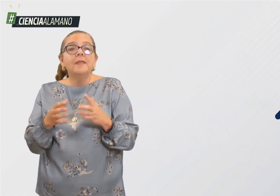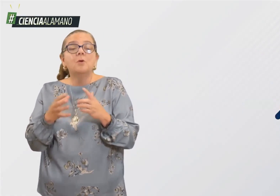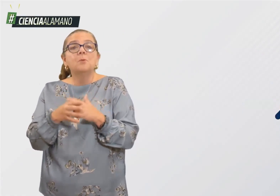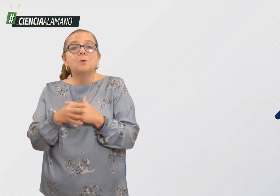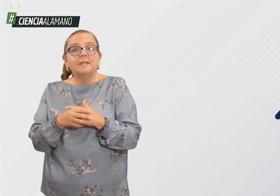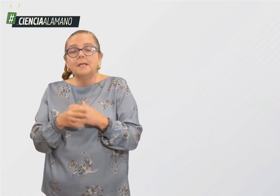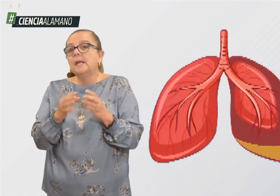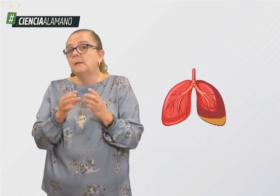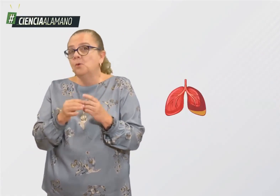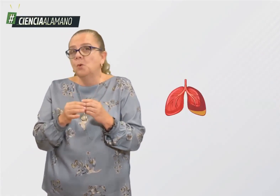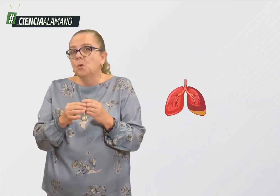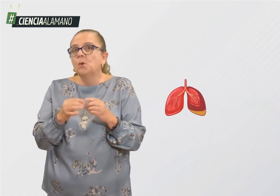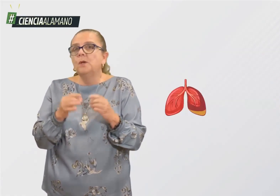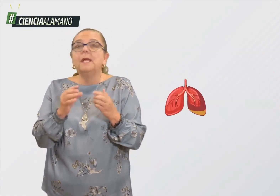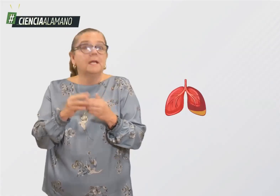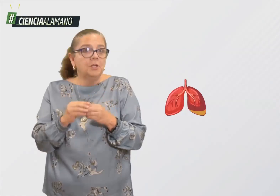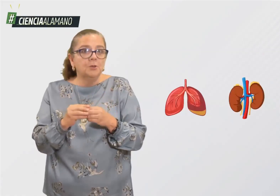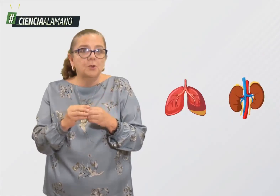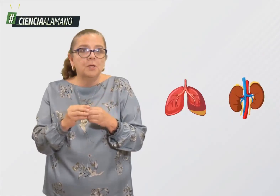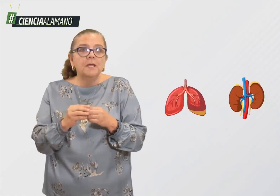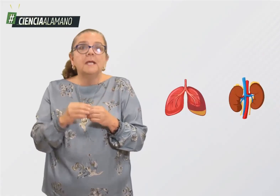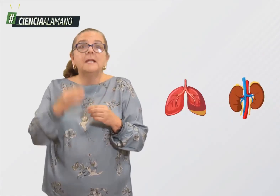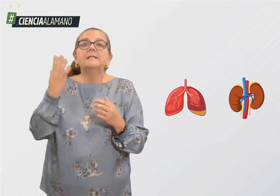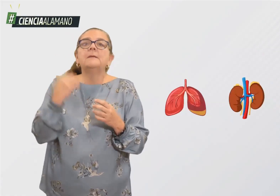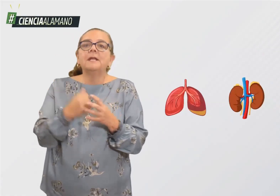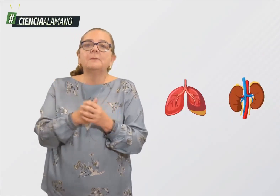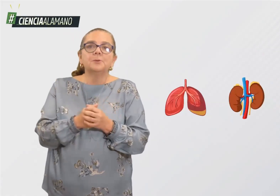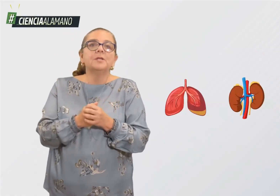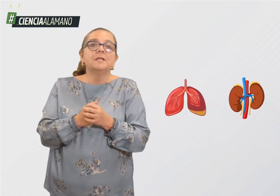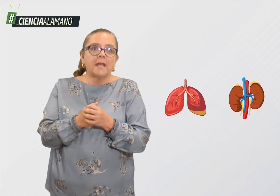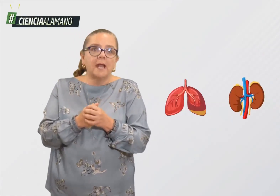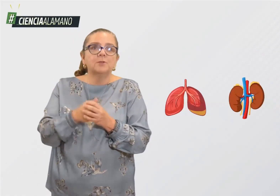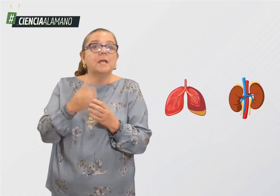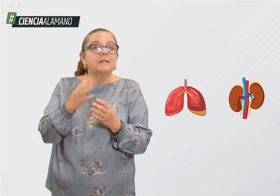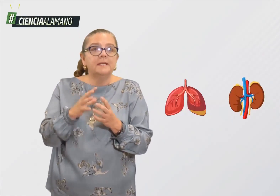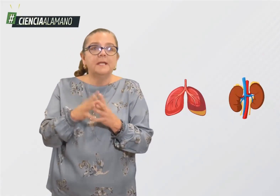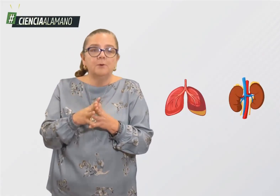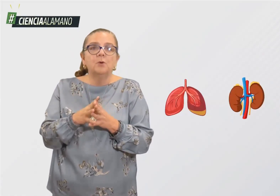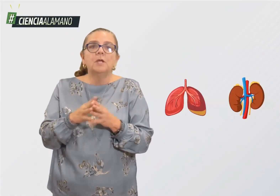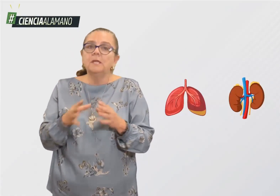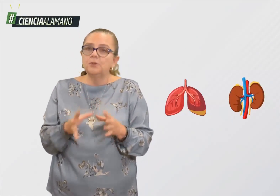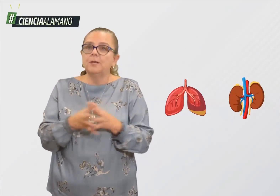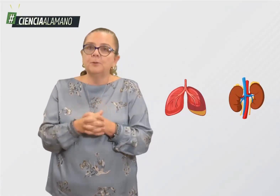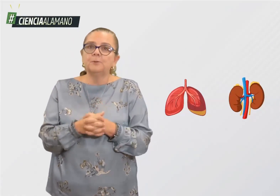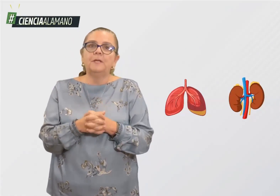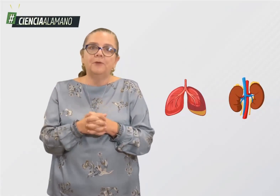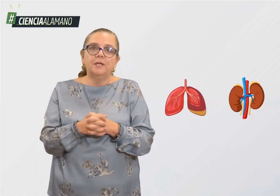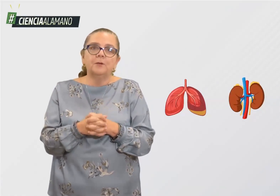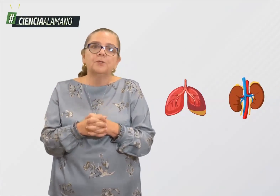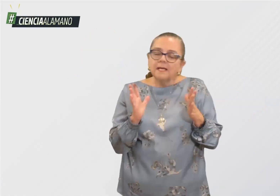comprometer el timón, el riñón, el sistema nervioso central, el cerebro y los nervios peritóricos. Hay